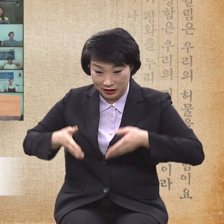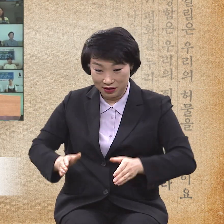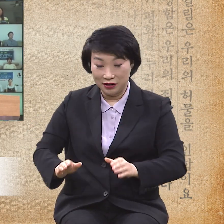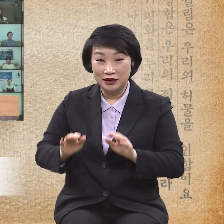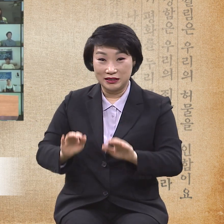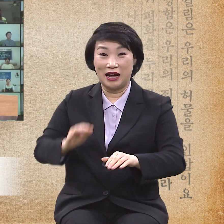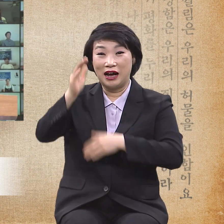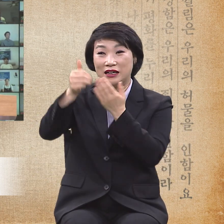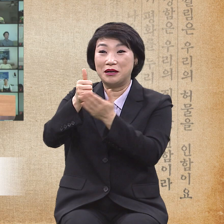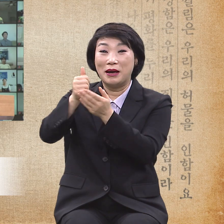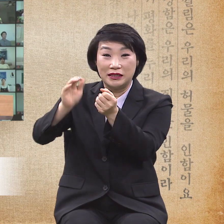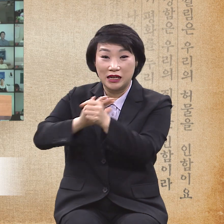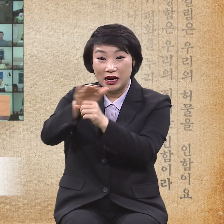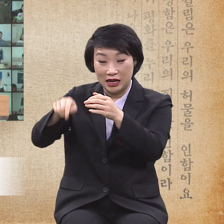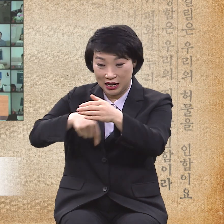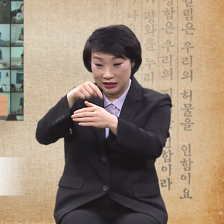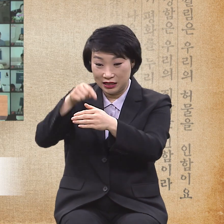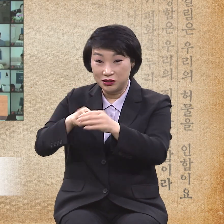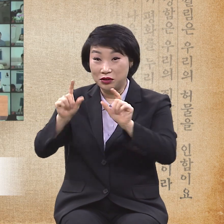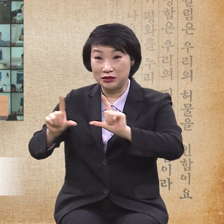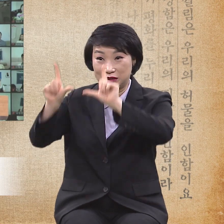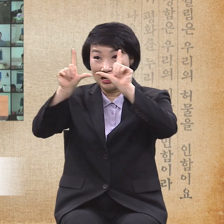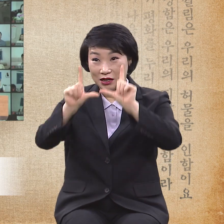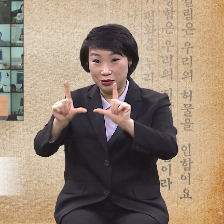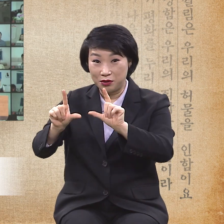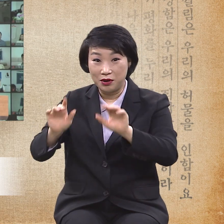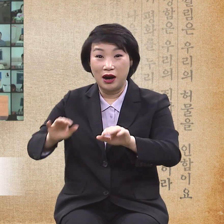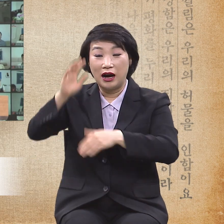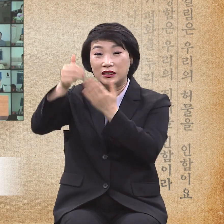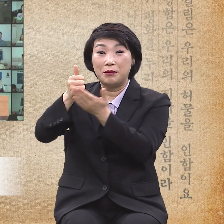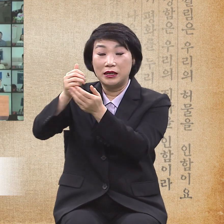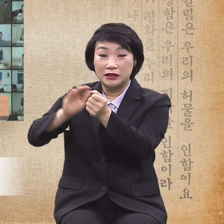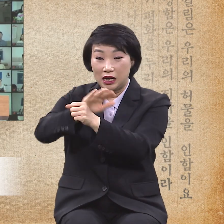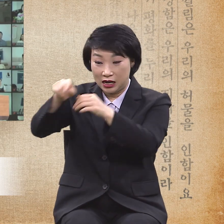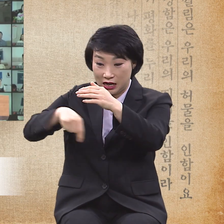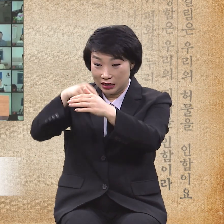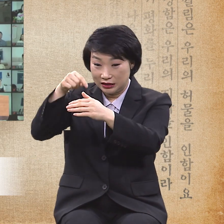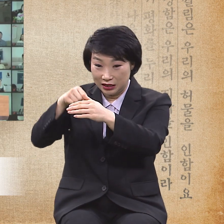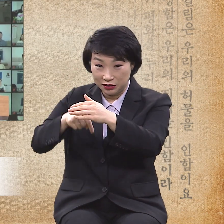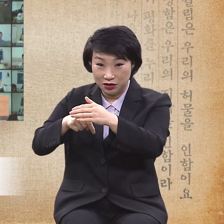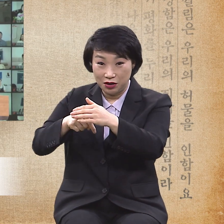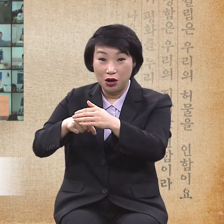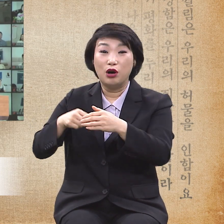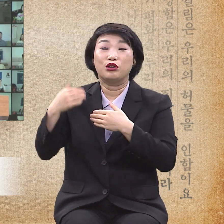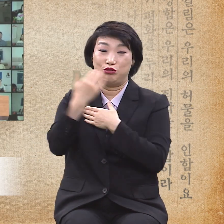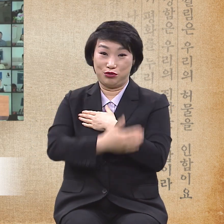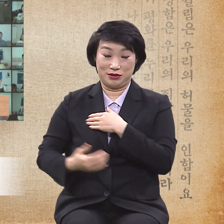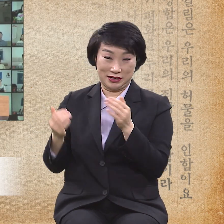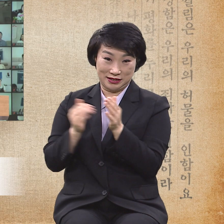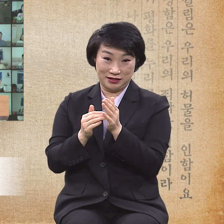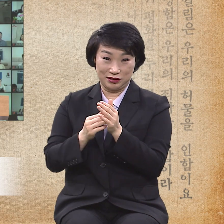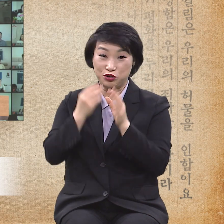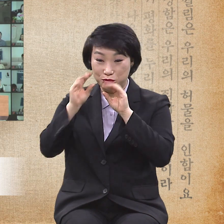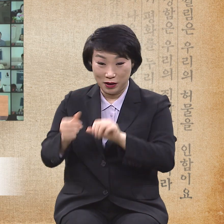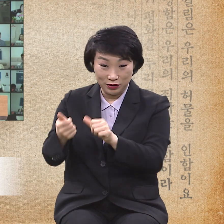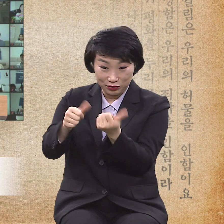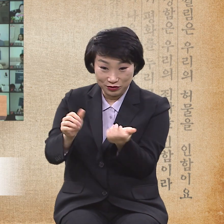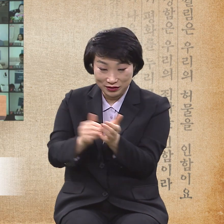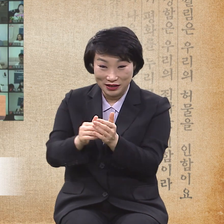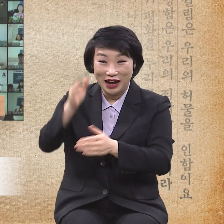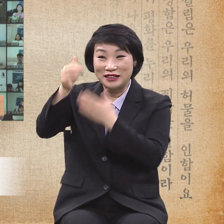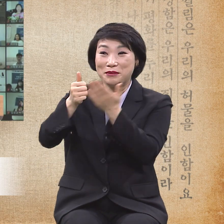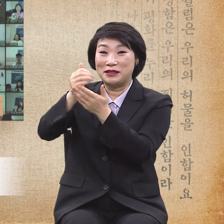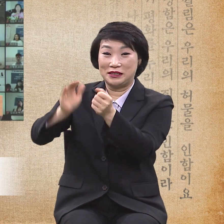태어나고 하나님 사랑 가운데서 살고 하나님의 사랑 가운데서 육체를 마치면 하나님의